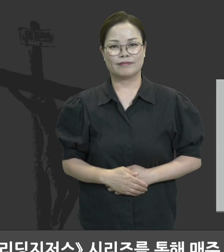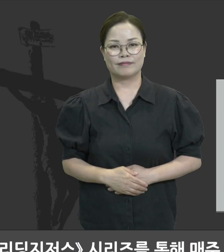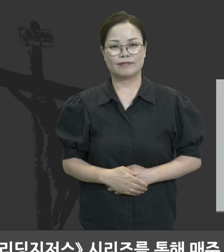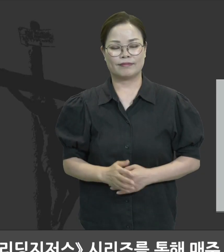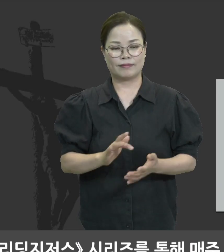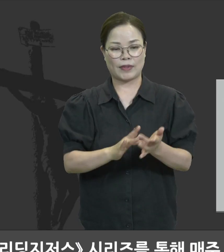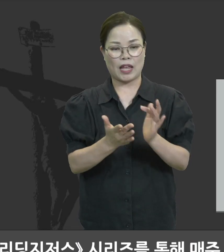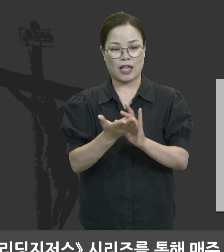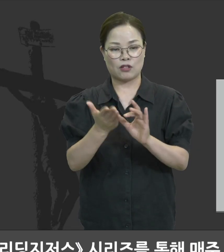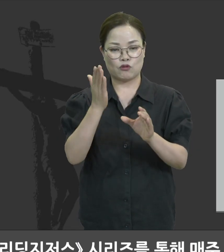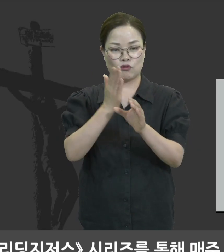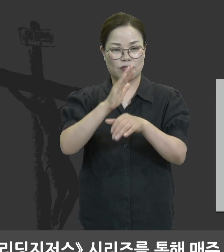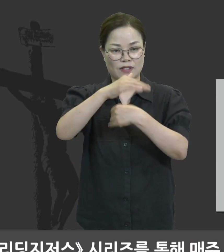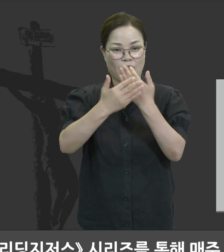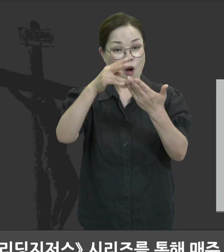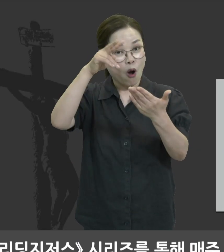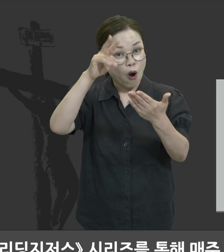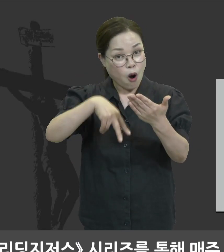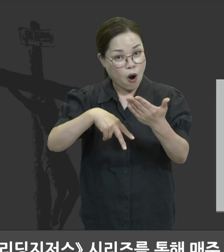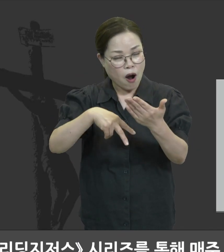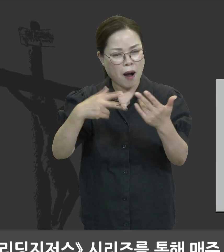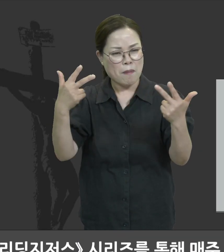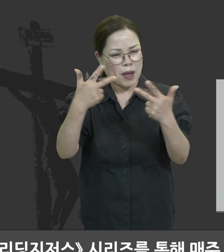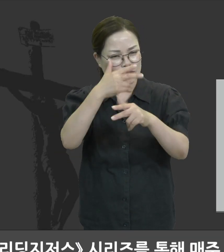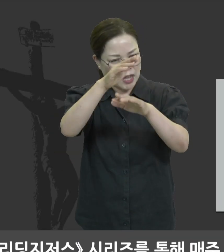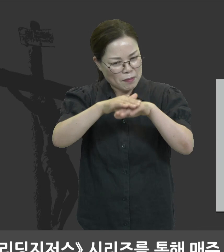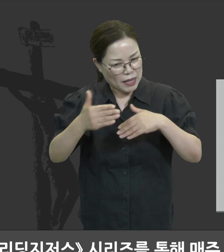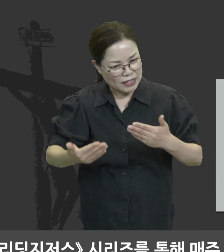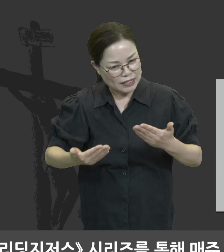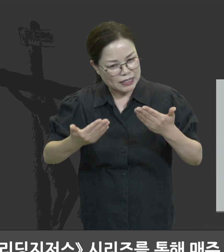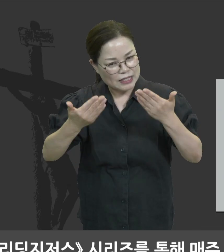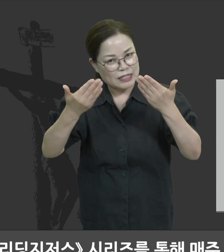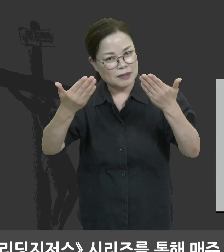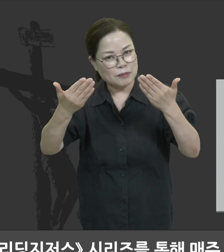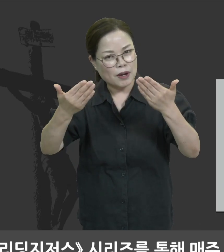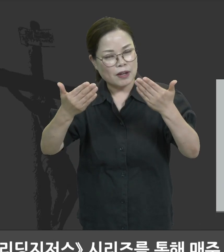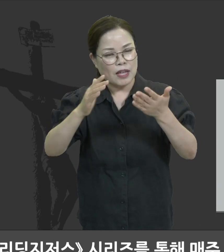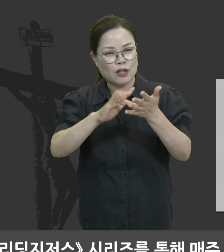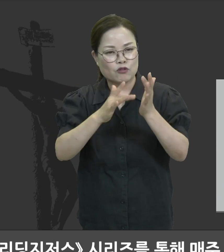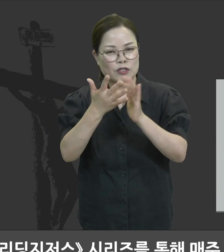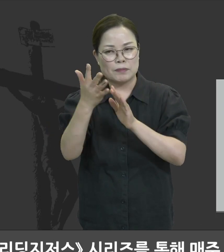리딩 지저스 시리즈를 통해 매주 예배하는 마음으로 예수님을